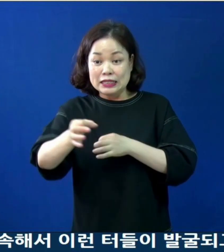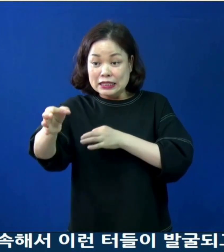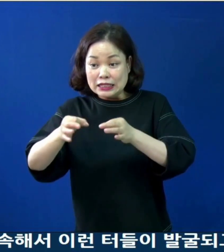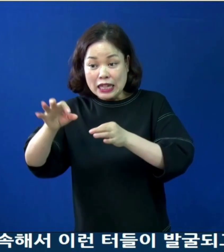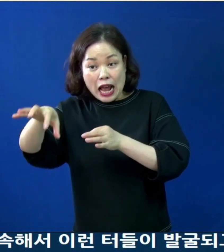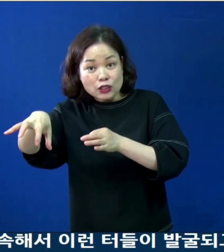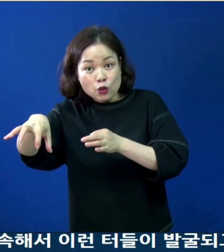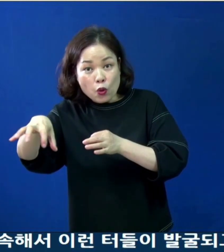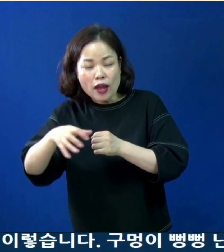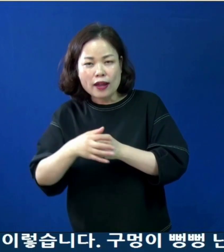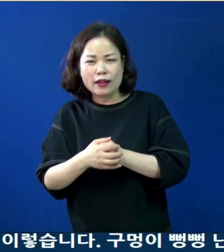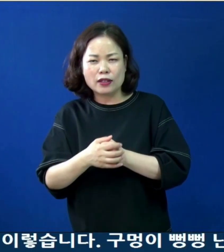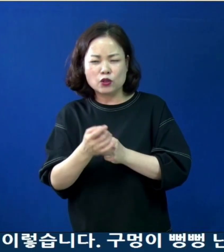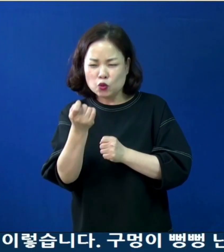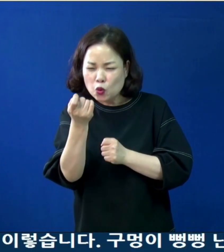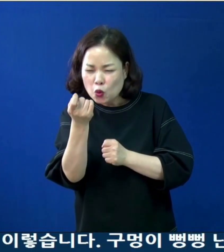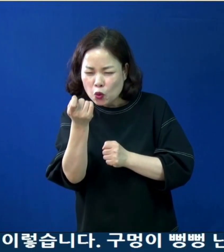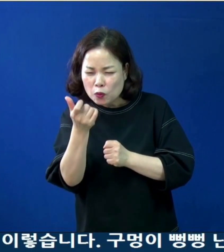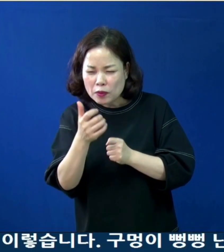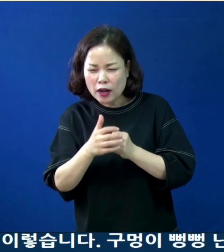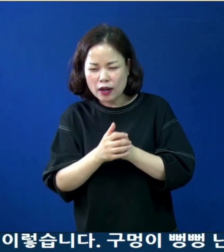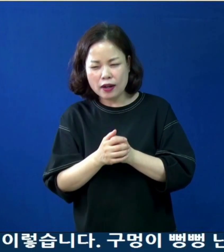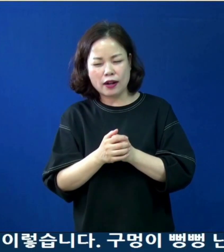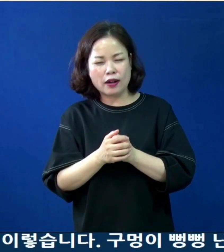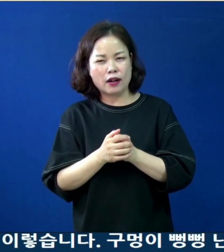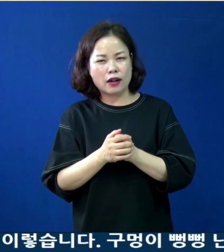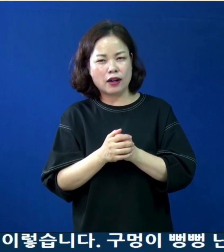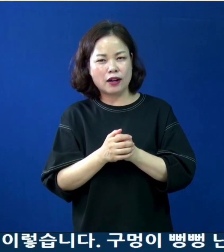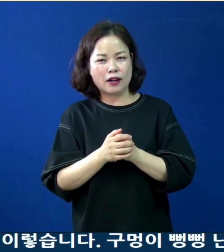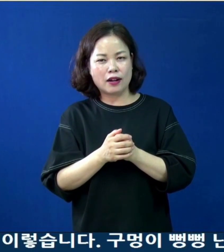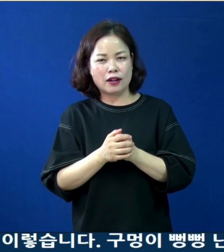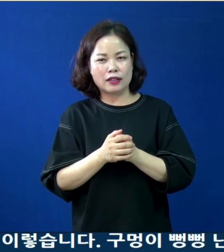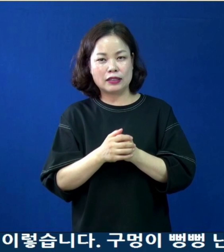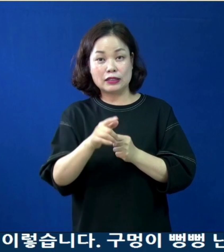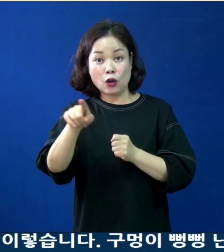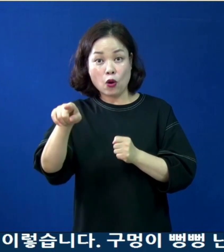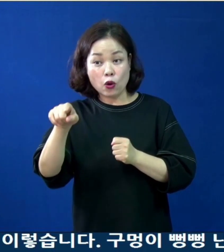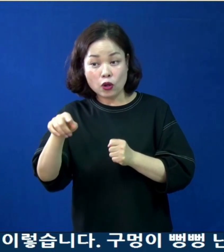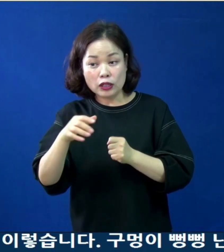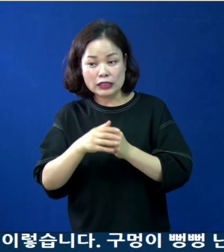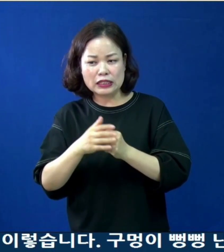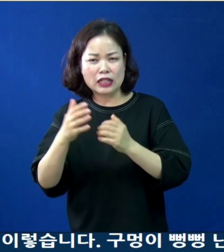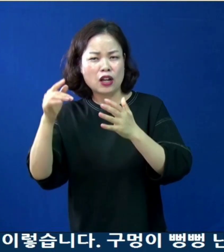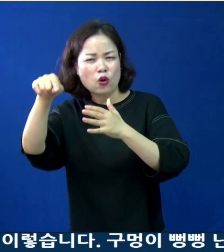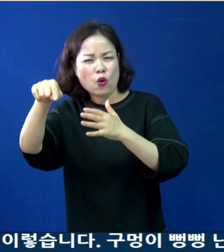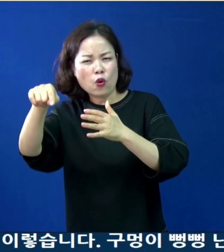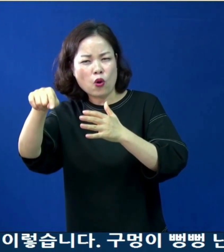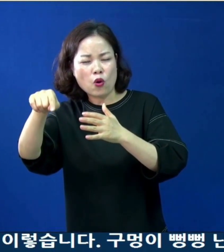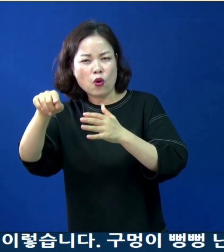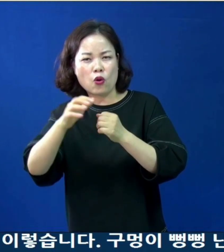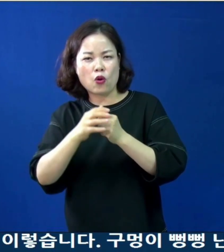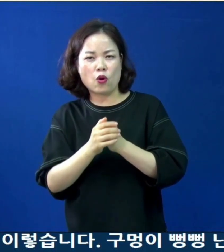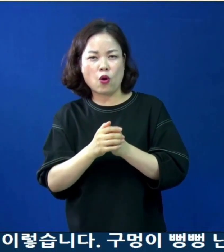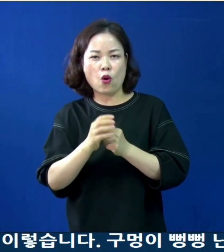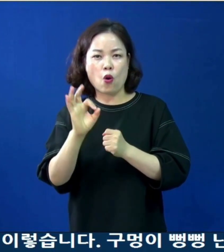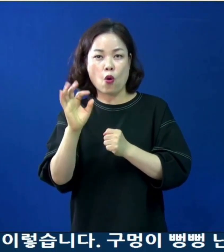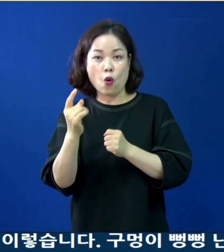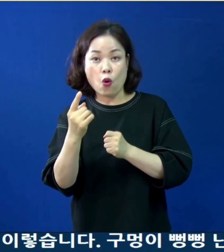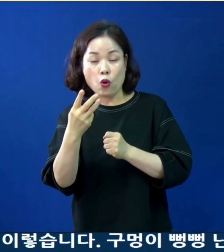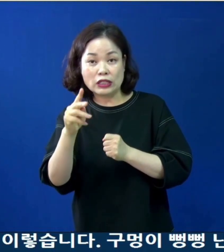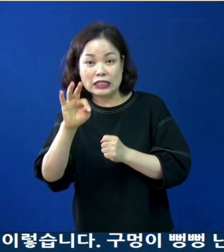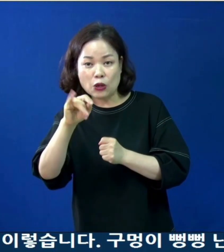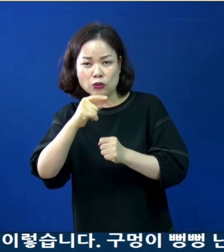한쪽에 저런 조그만 그 어디움이 있습니다. 그래서 거기서 이제 오디온이죠. 거기서 이제